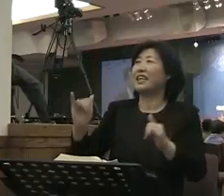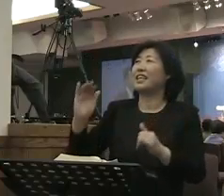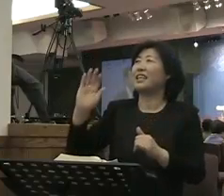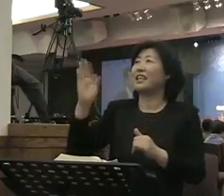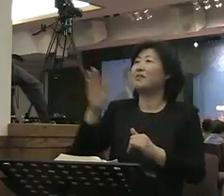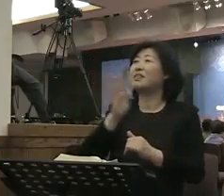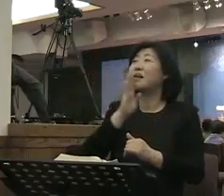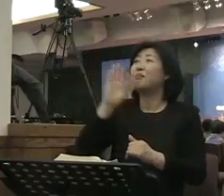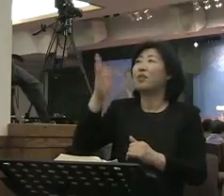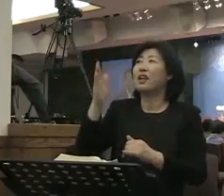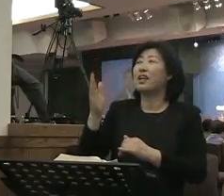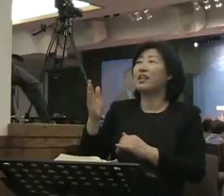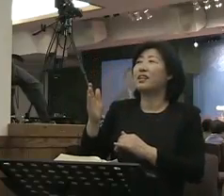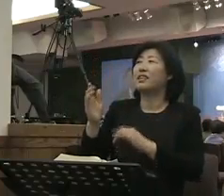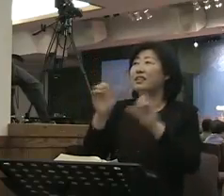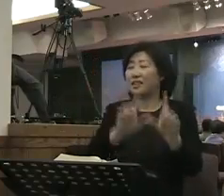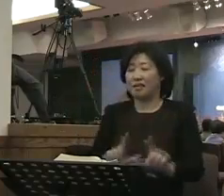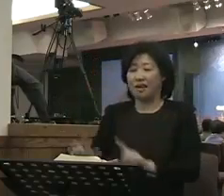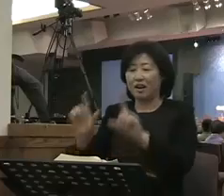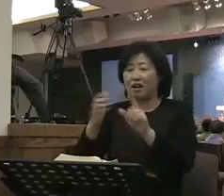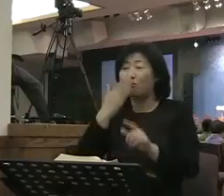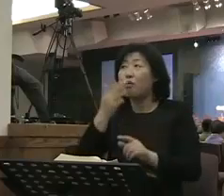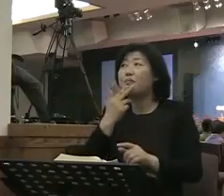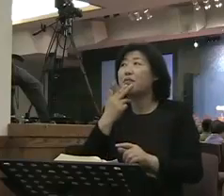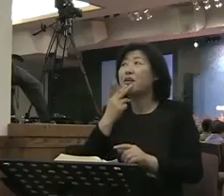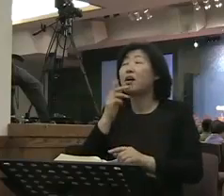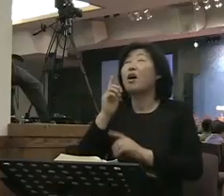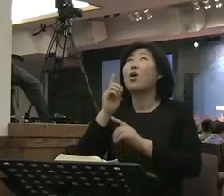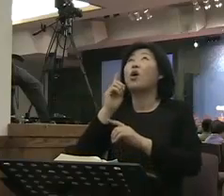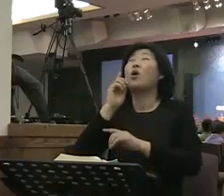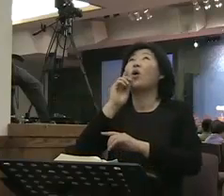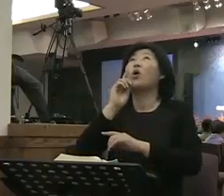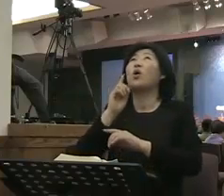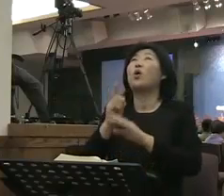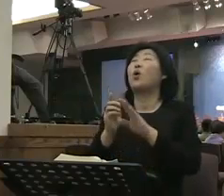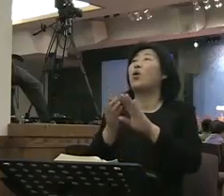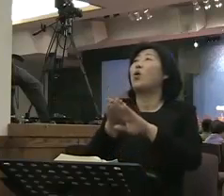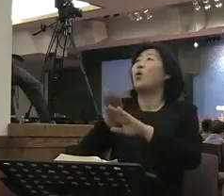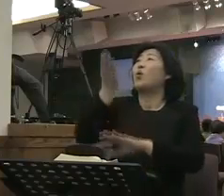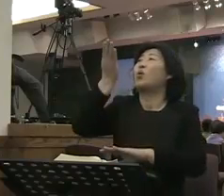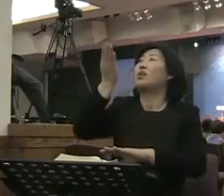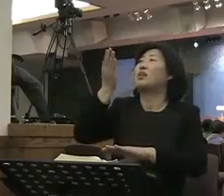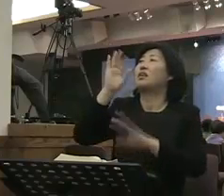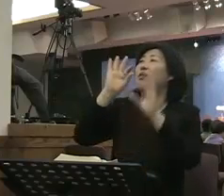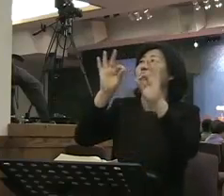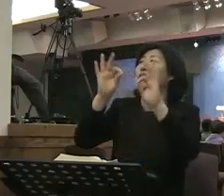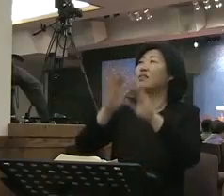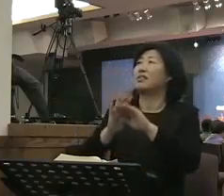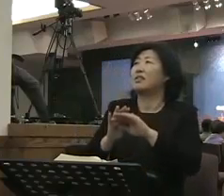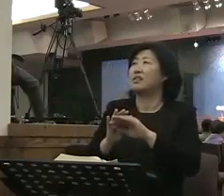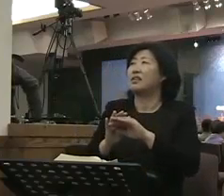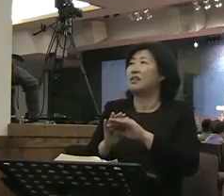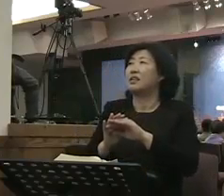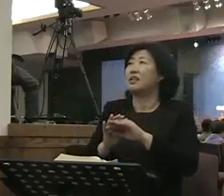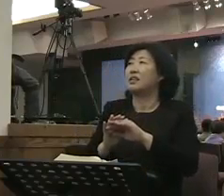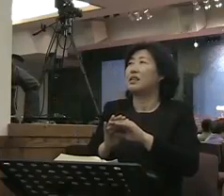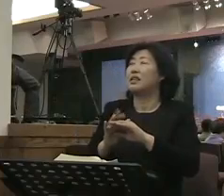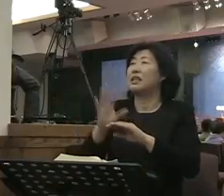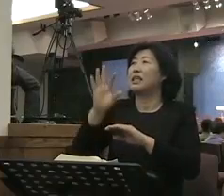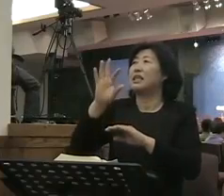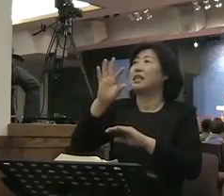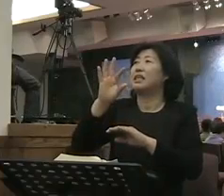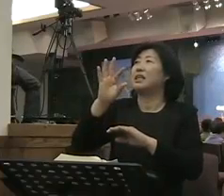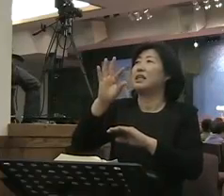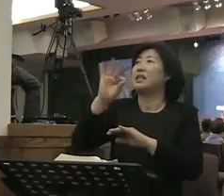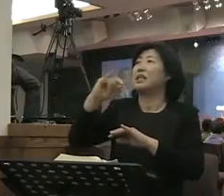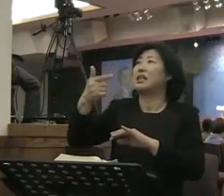거예요. 땅을 보고 살면서 위를 보아야 한다는 것입니다. 헬라어의 인간이라는 말이